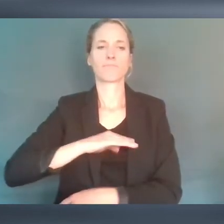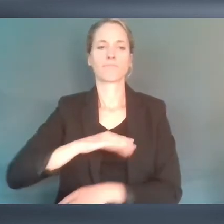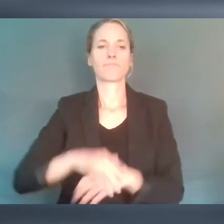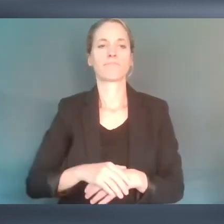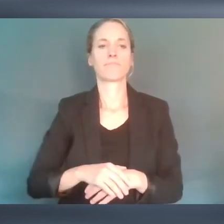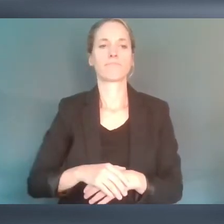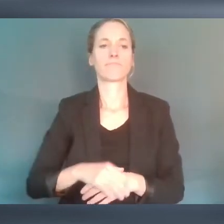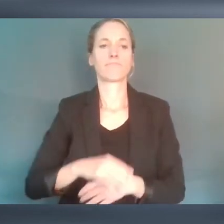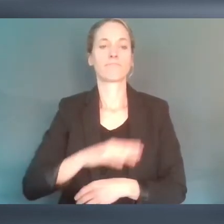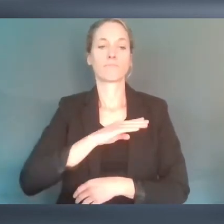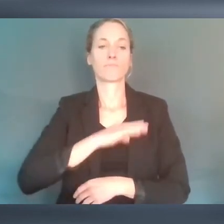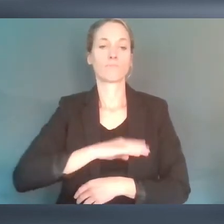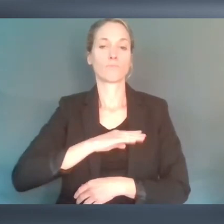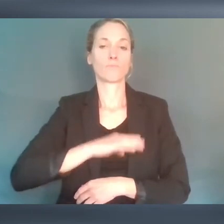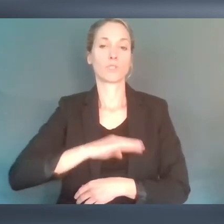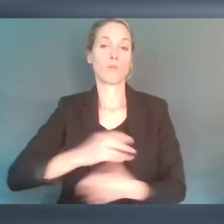économique.